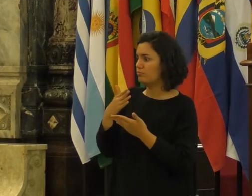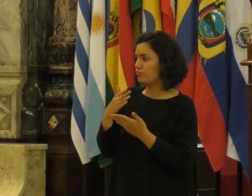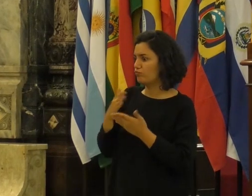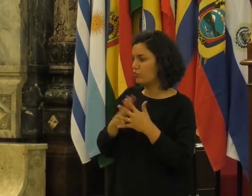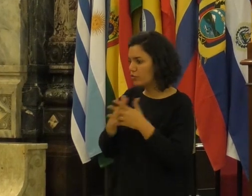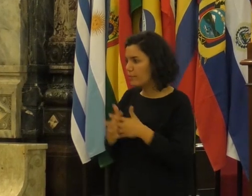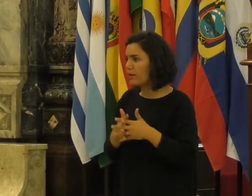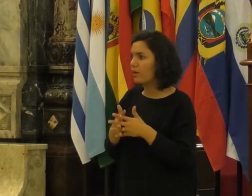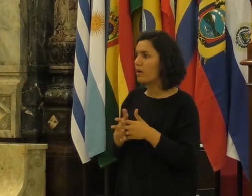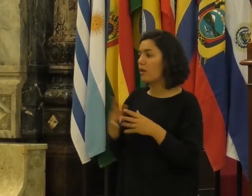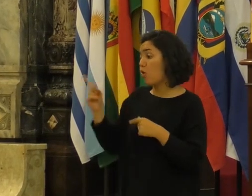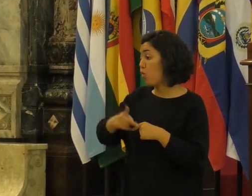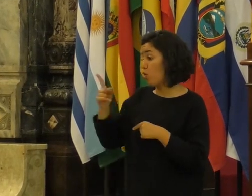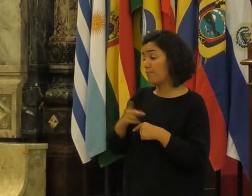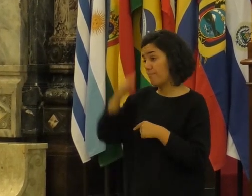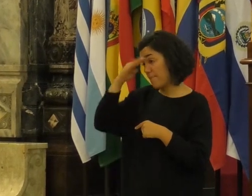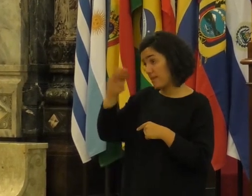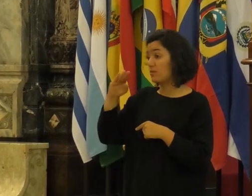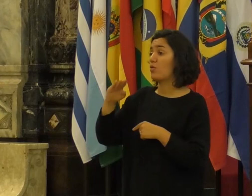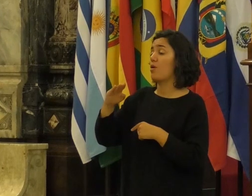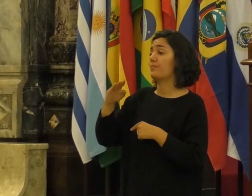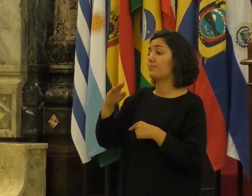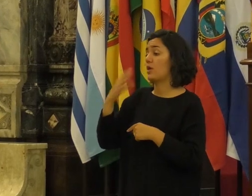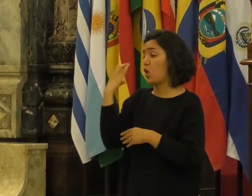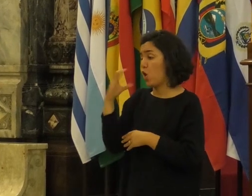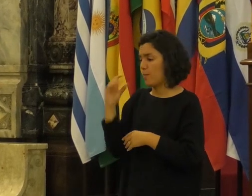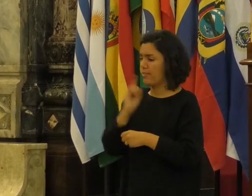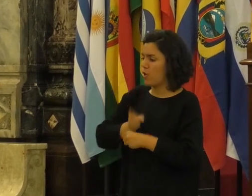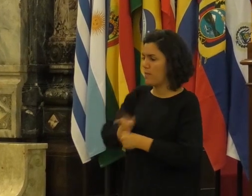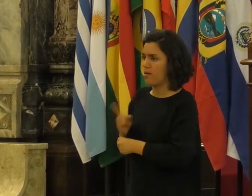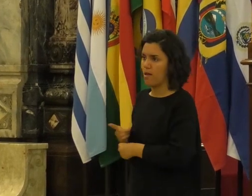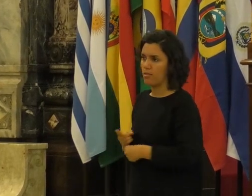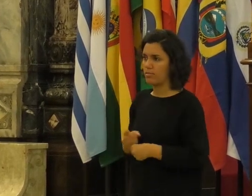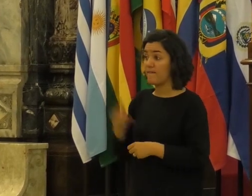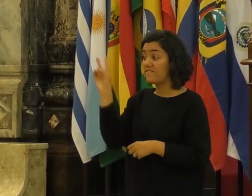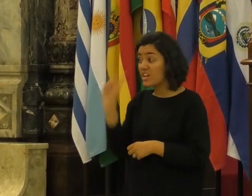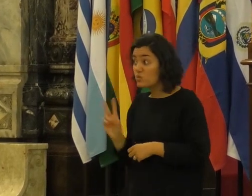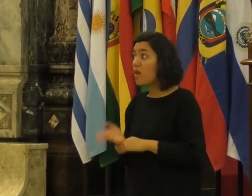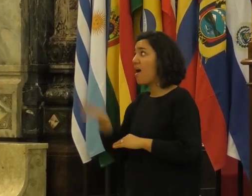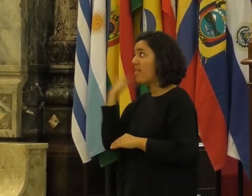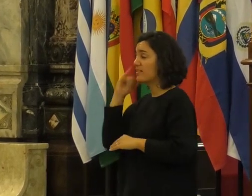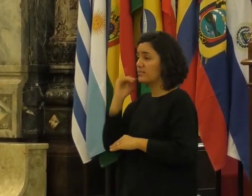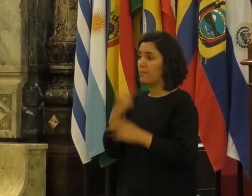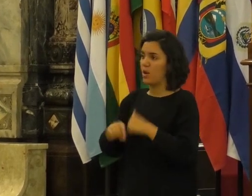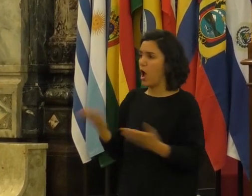países dominantes son México y Colombia. Venezuela fue dominante en una época, ahora ha cambiado mucho.